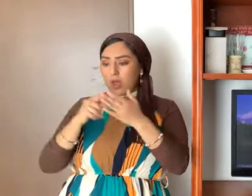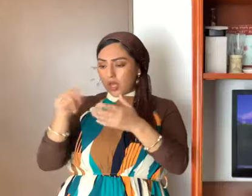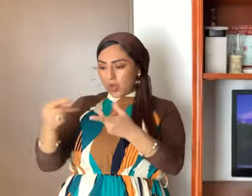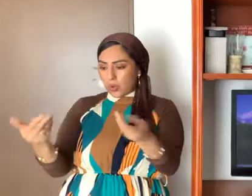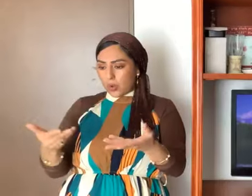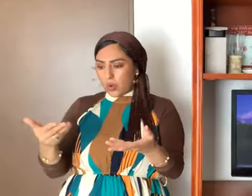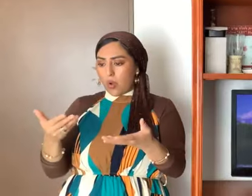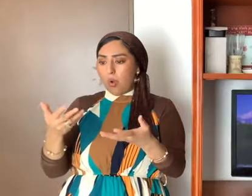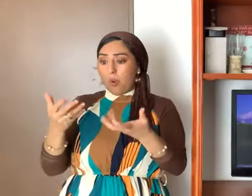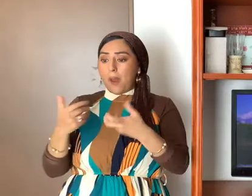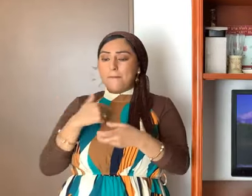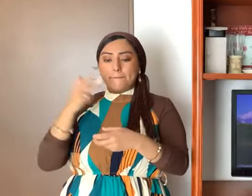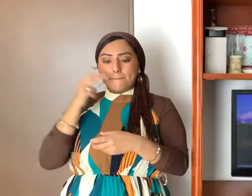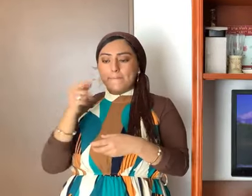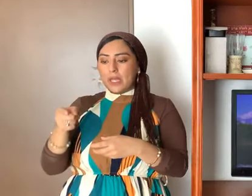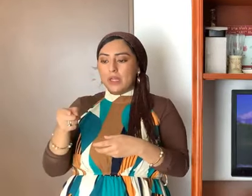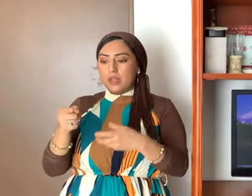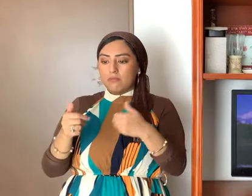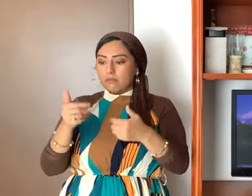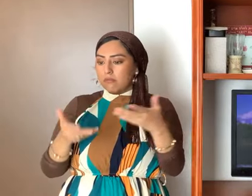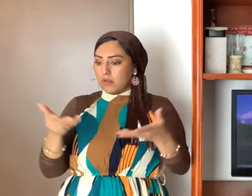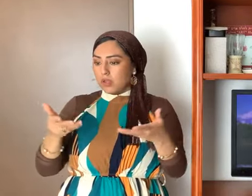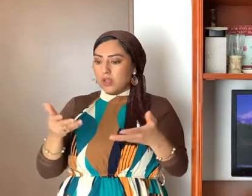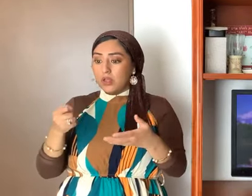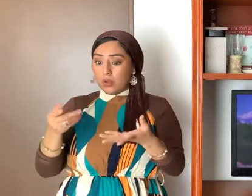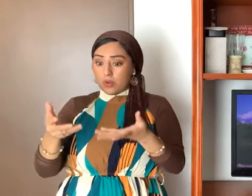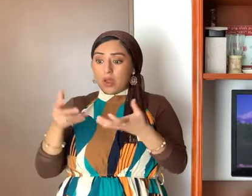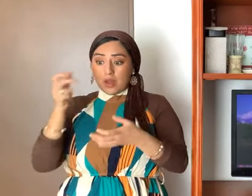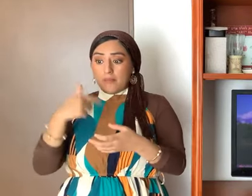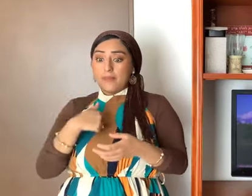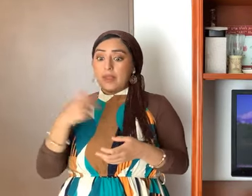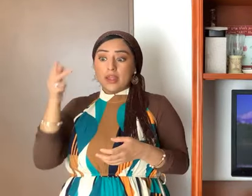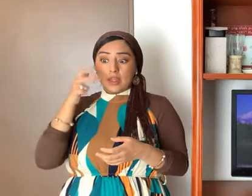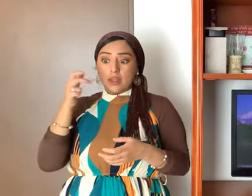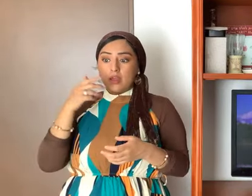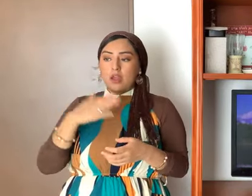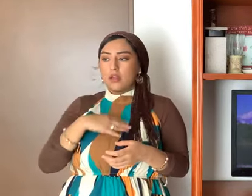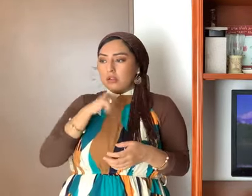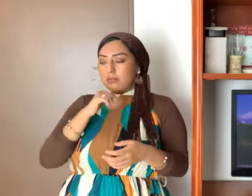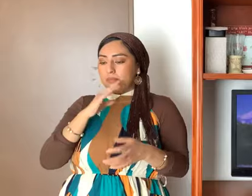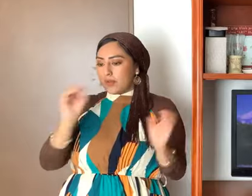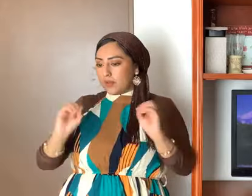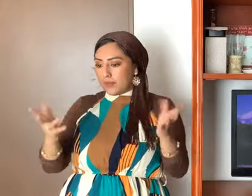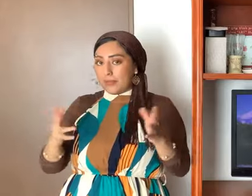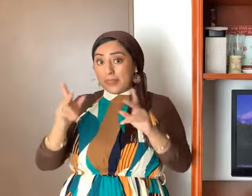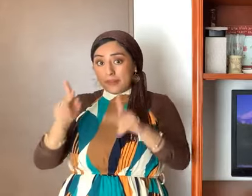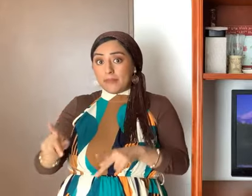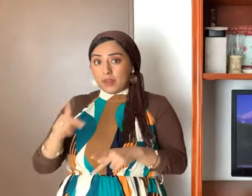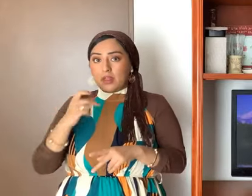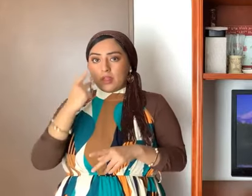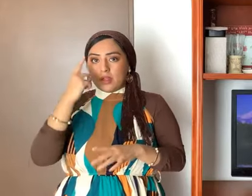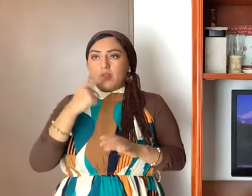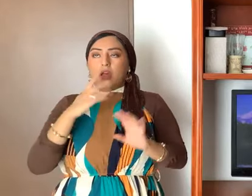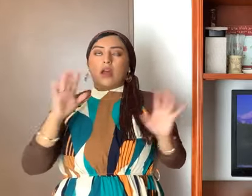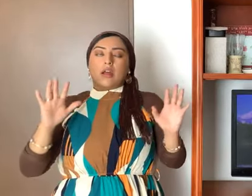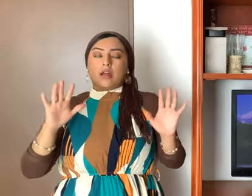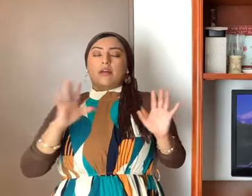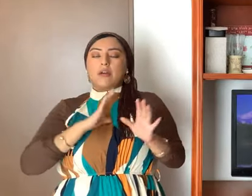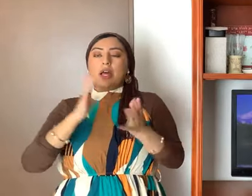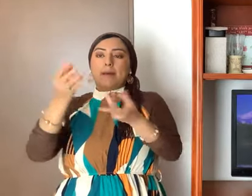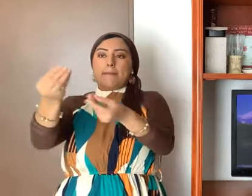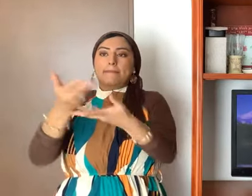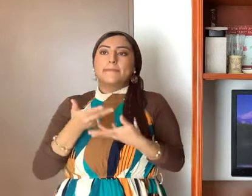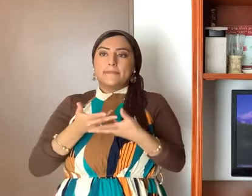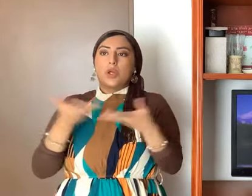hacer o quieres que yo te escuche? Porque si tú quieres que yo te escuche, entonces no hablo. Entonces ya la persona recapacitó y me dijo, no, a ver,